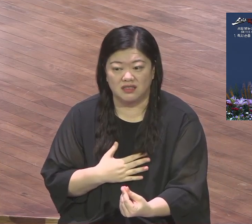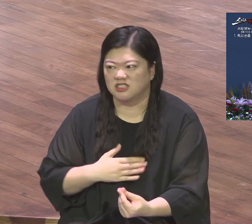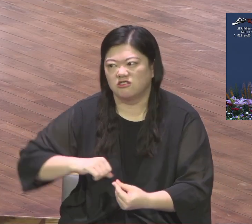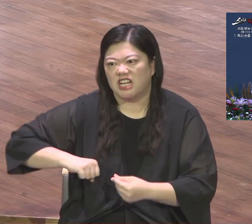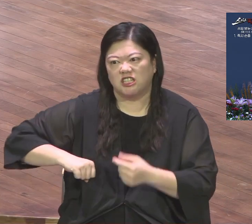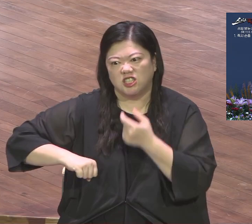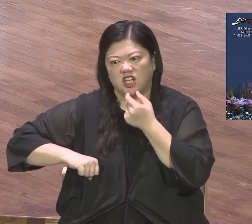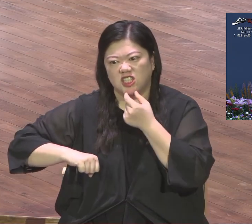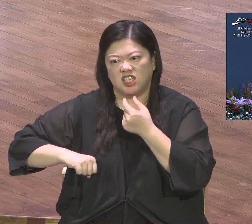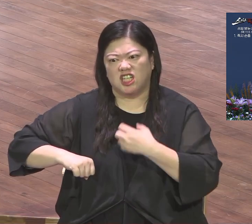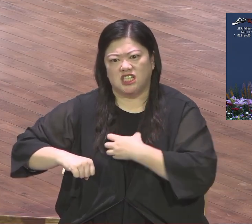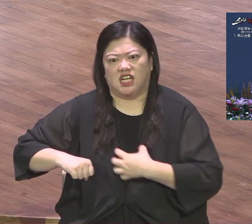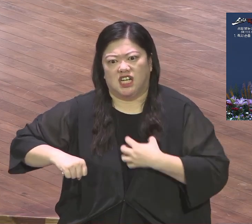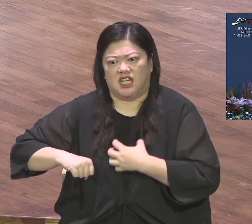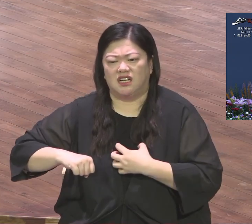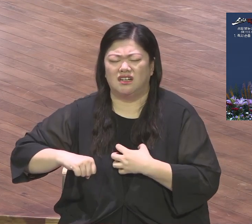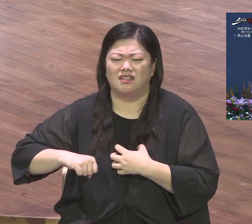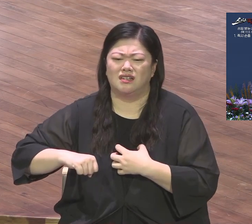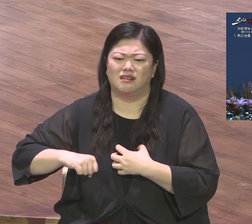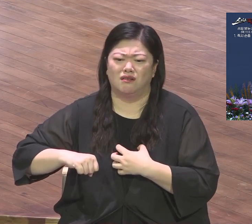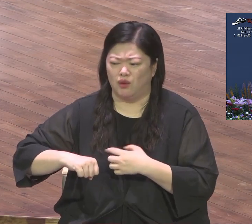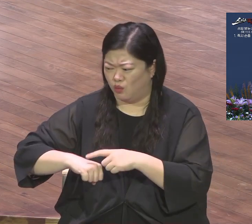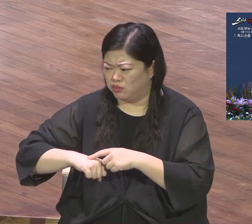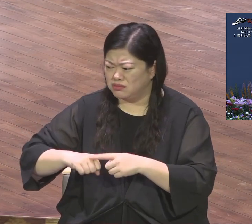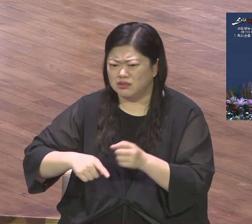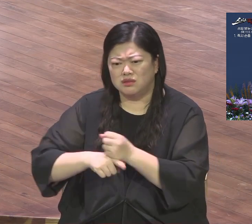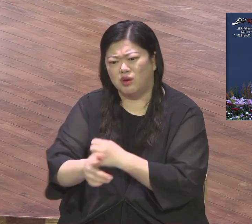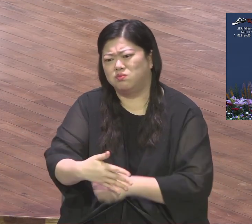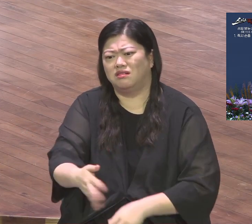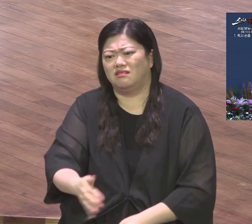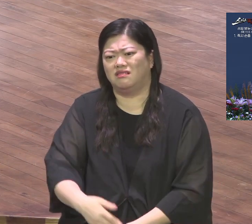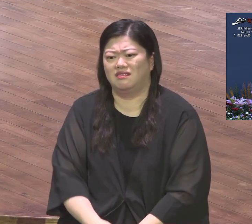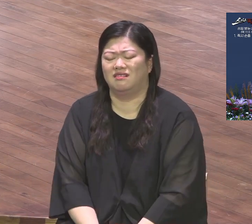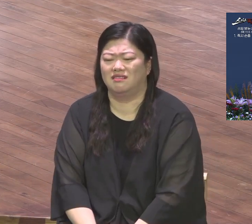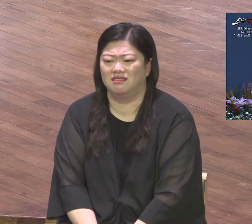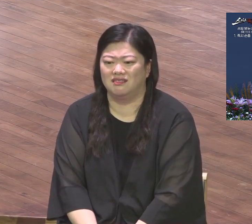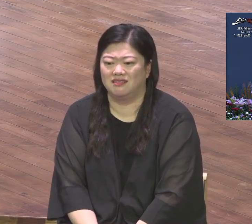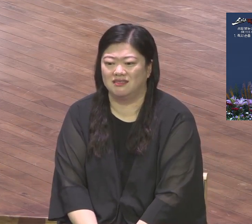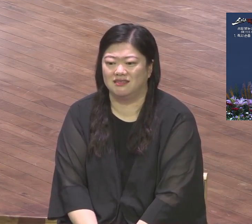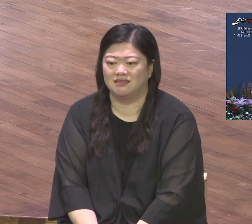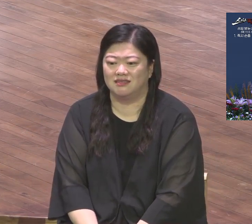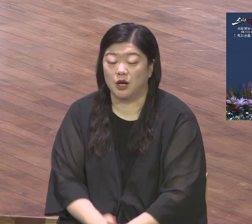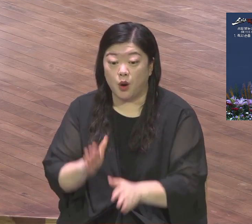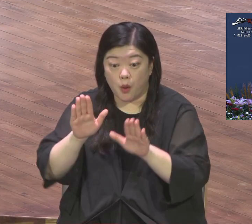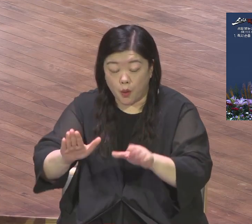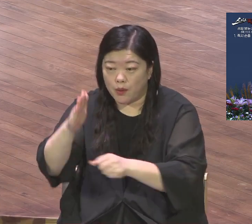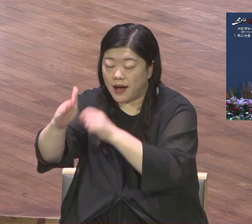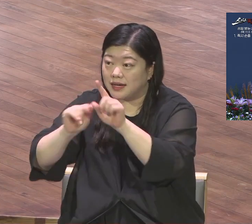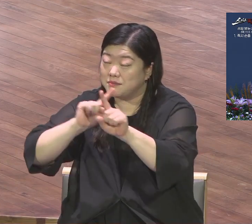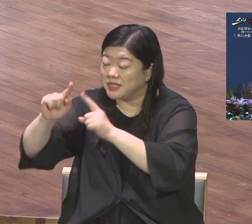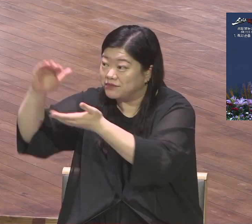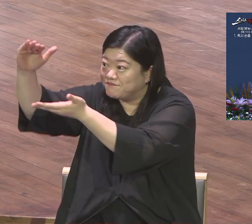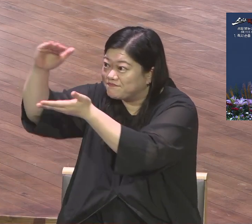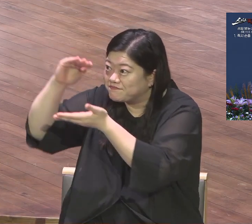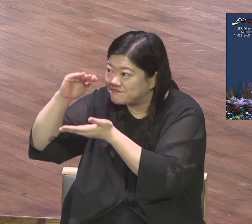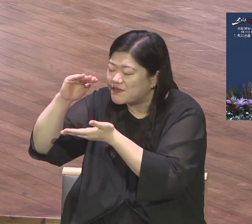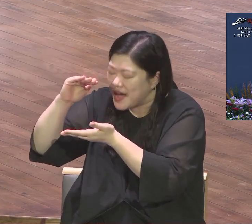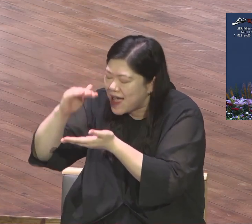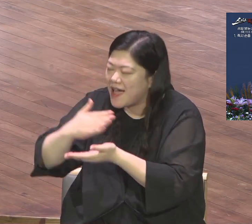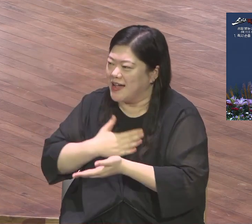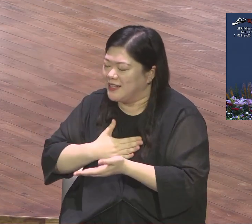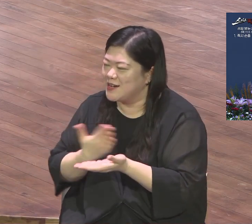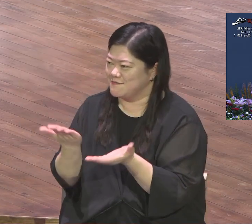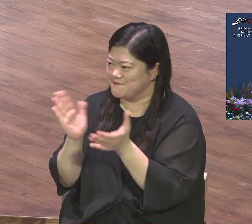그러면 오늘부터 응답 옵니다. 영계 모든 성도들 하나님의 말씀에 대해서 즉시로